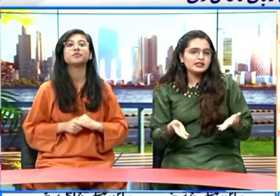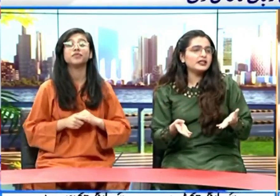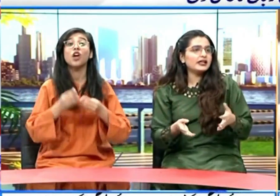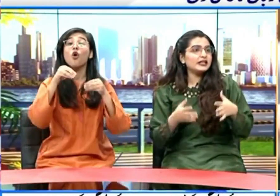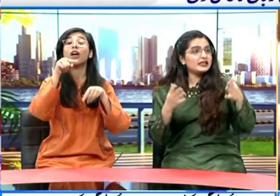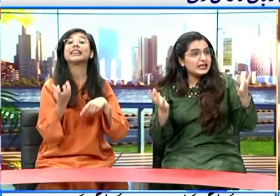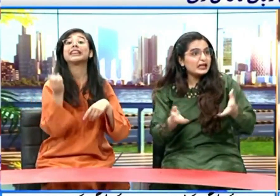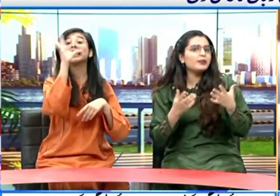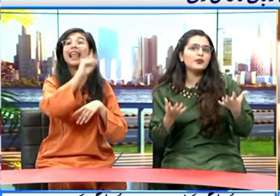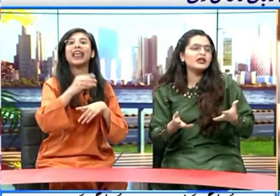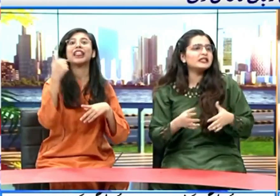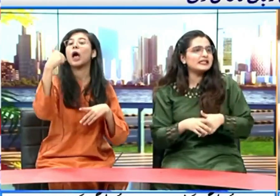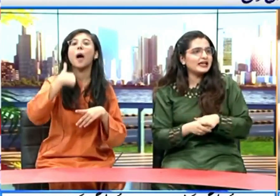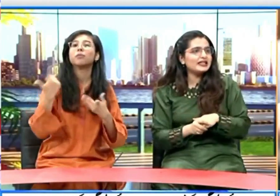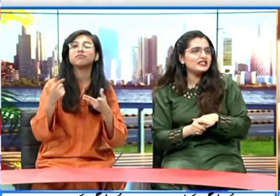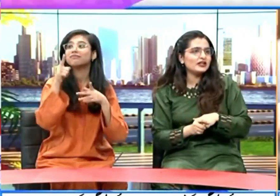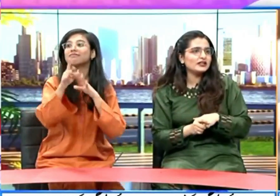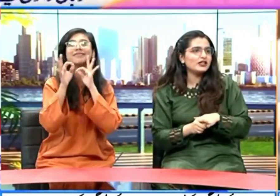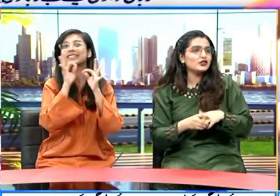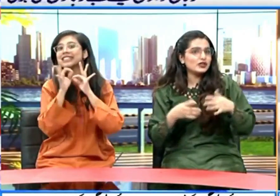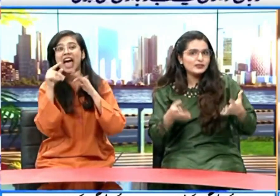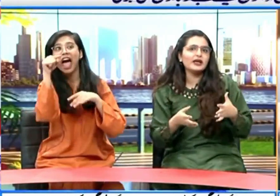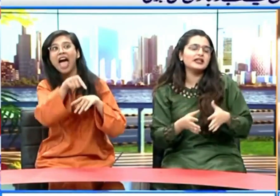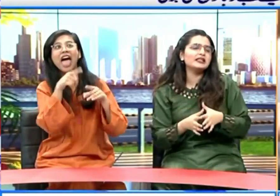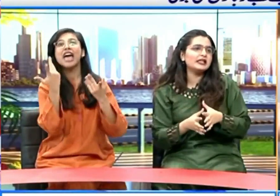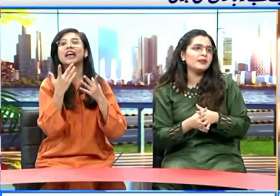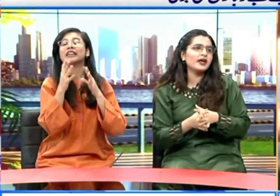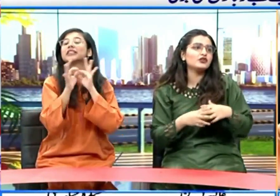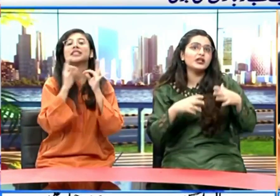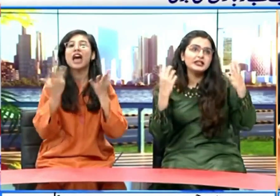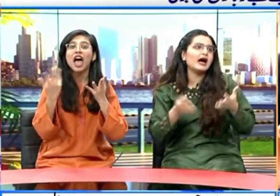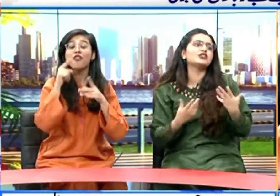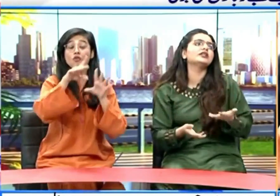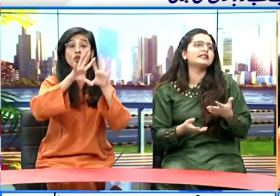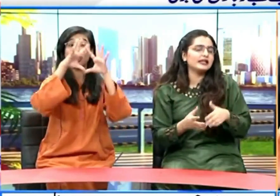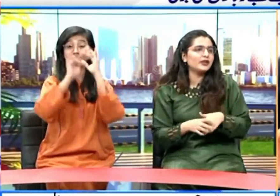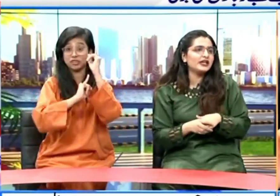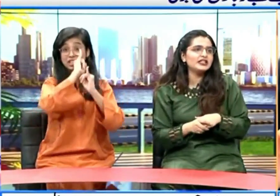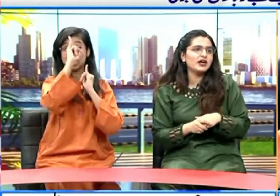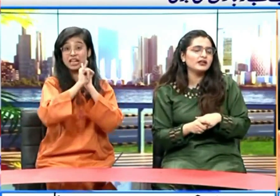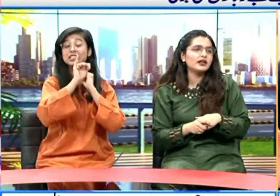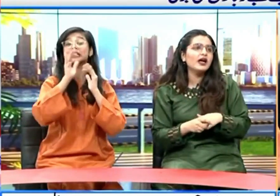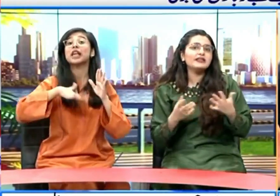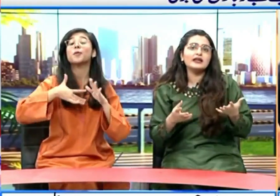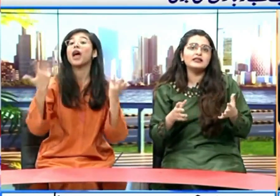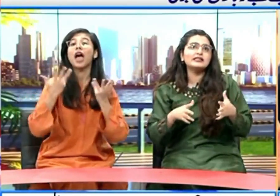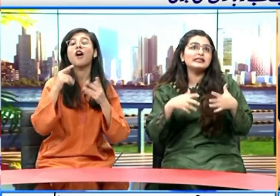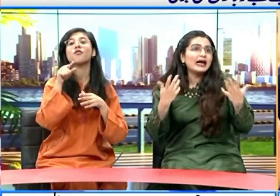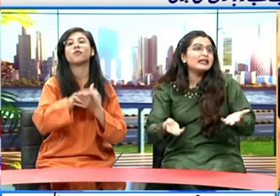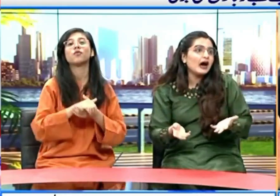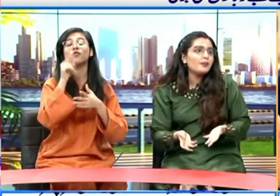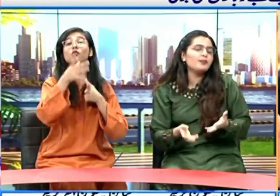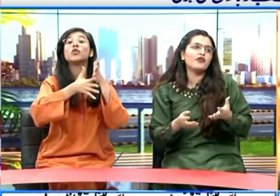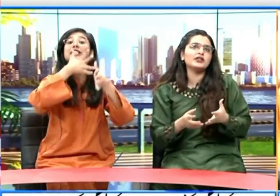اس دن کے لیے تھیم بھی پوری ڈیسائیڈ کی جاتی ہے. جو اس بار کی تھیم ہے جو انٹرنیشنلی سیلیبریٹ کی جا رہی ہے, دیٹ از